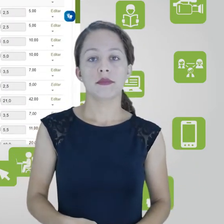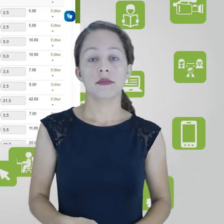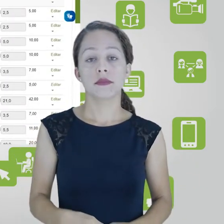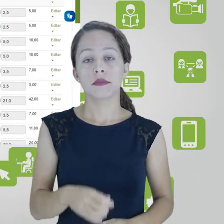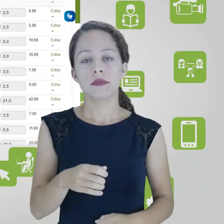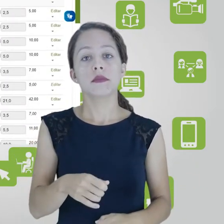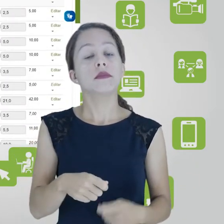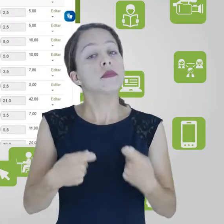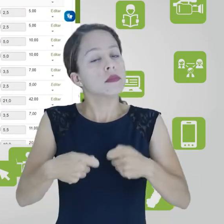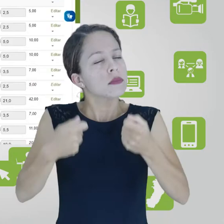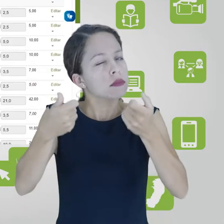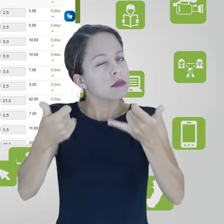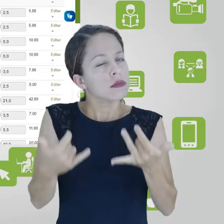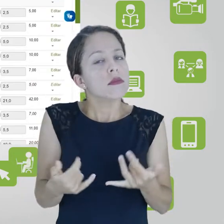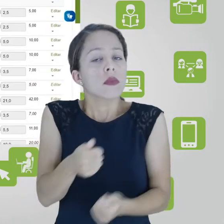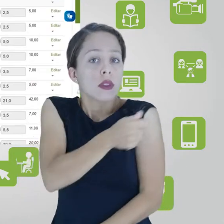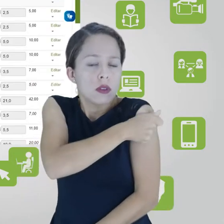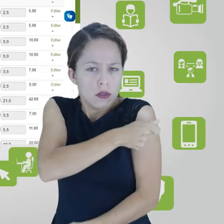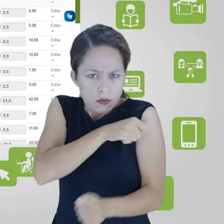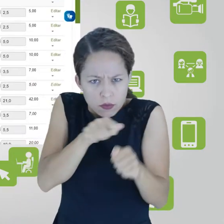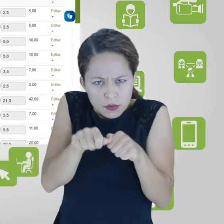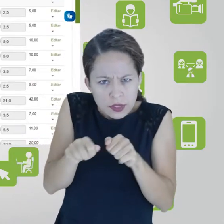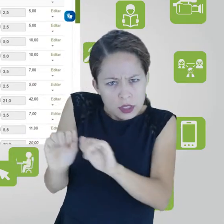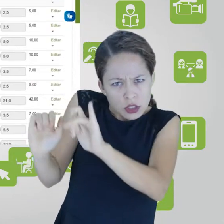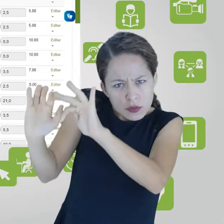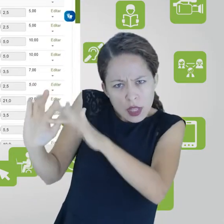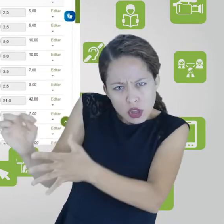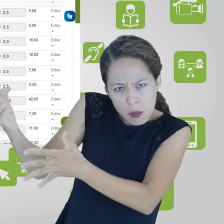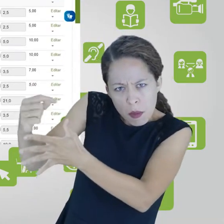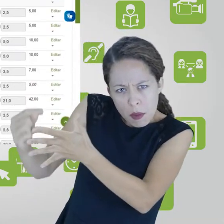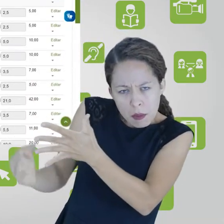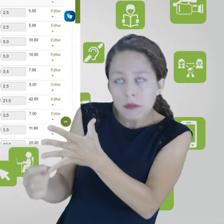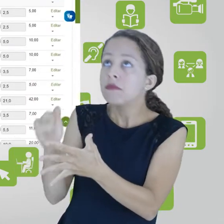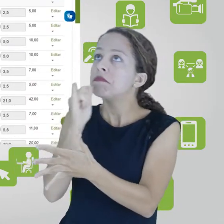fez, somando todas essas atividades, ele fez